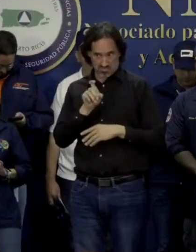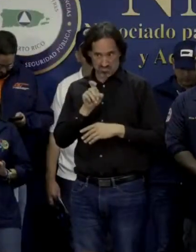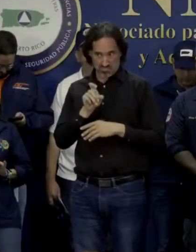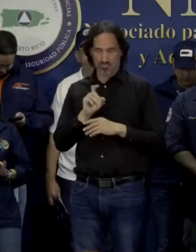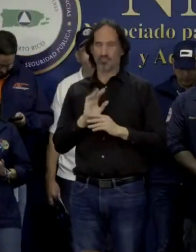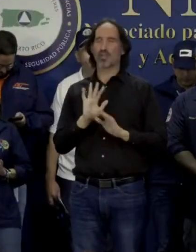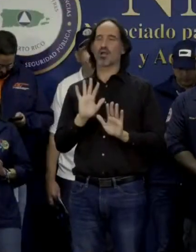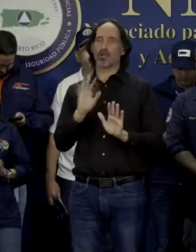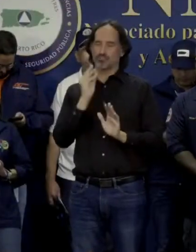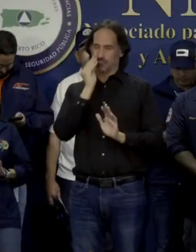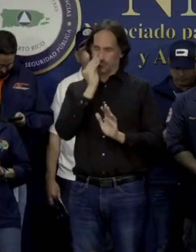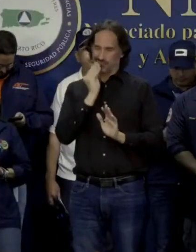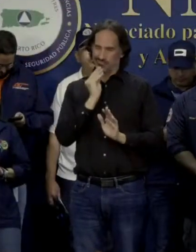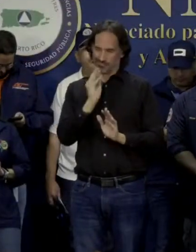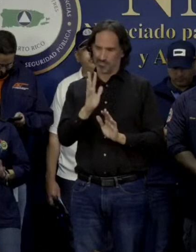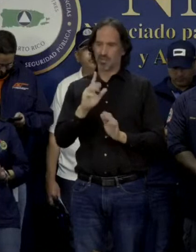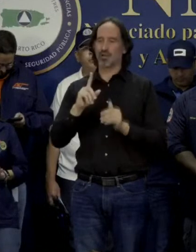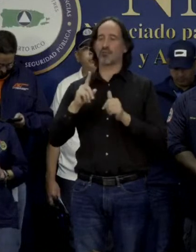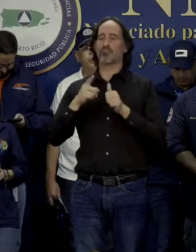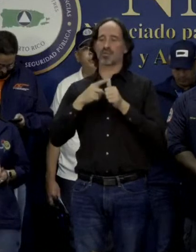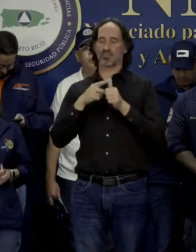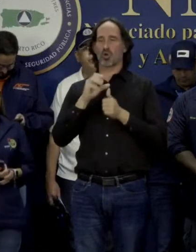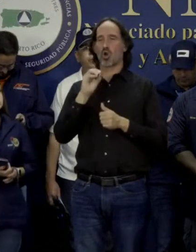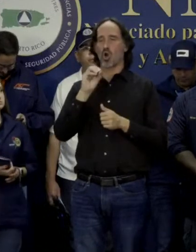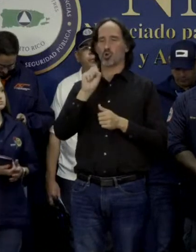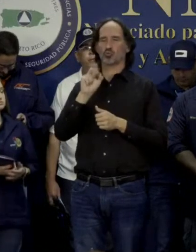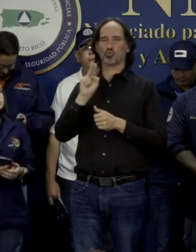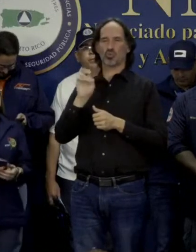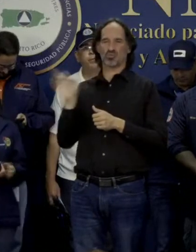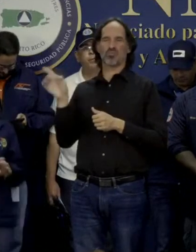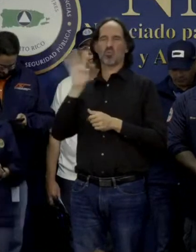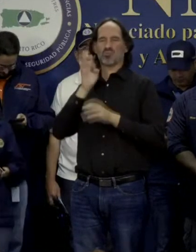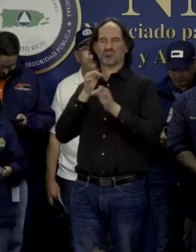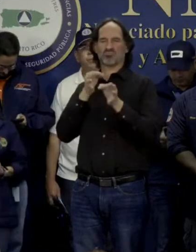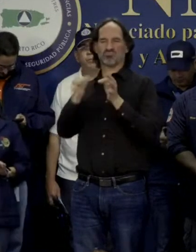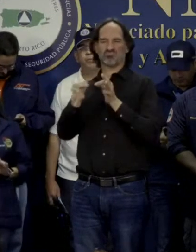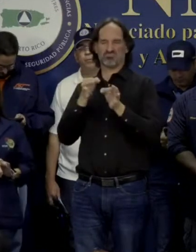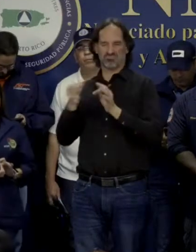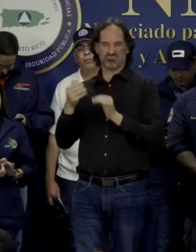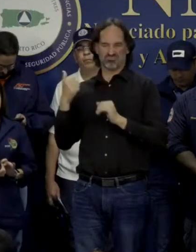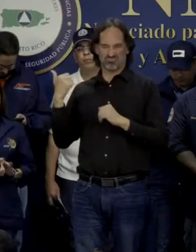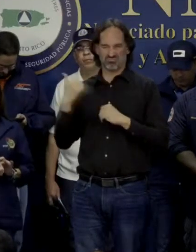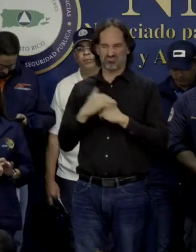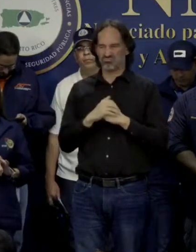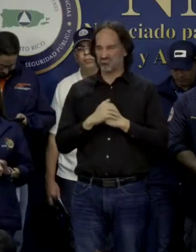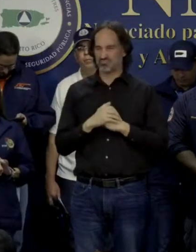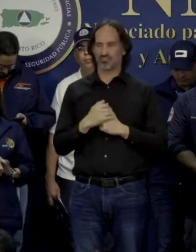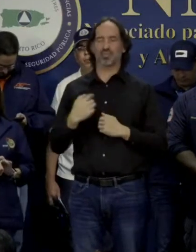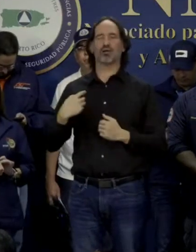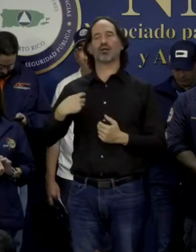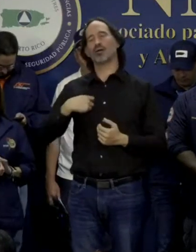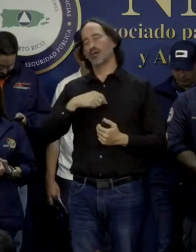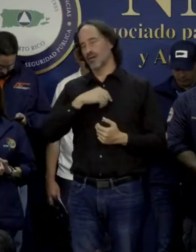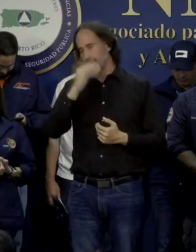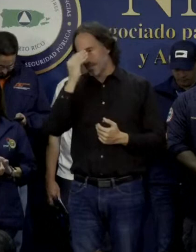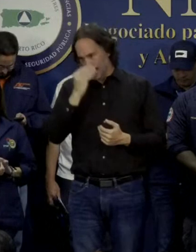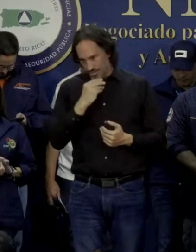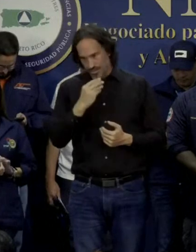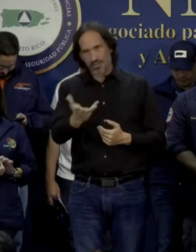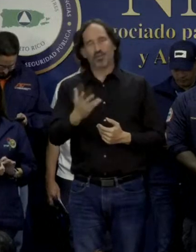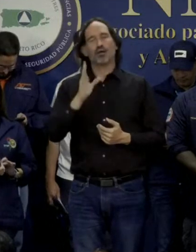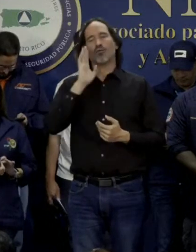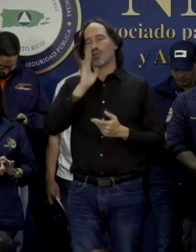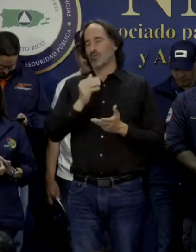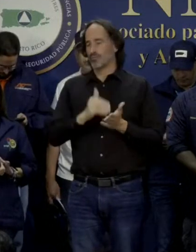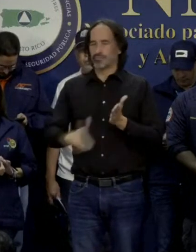a Abner Gómez. Lo que hemos dicho insistentemente es que esto va a ser un